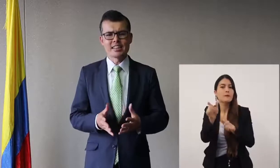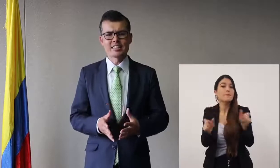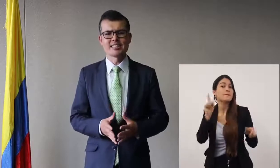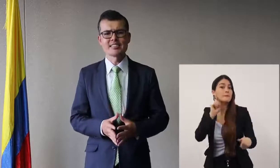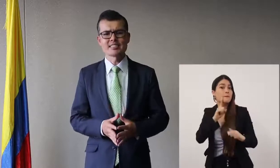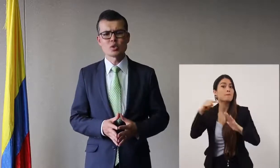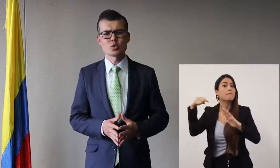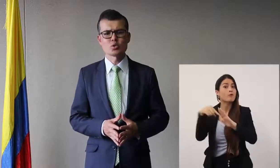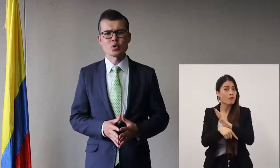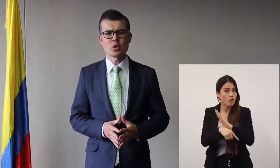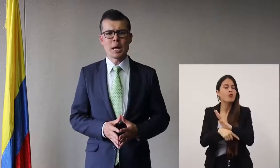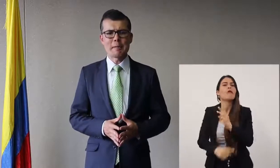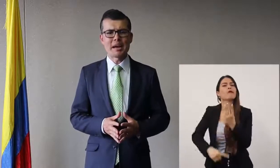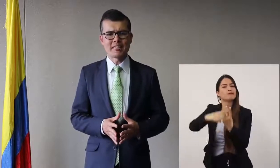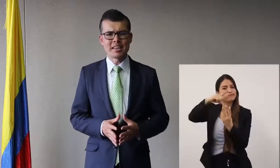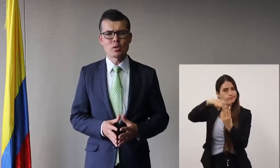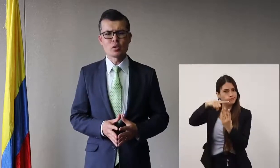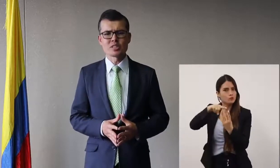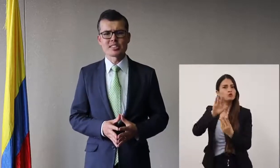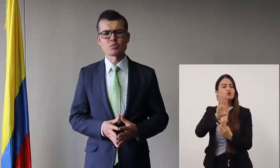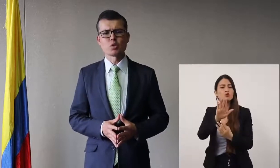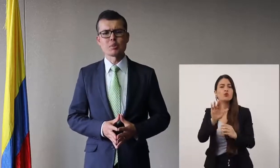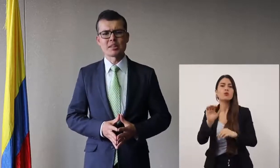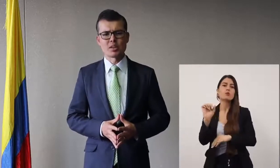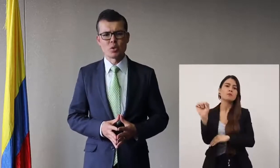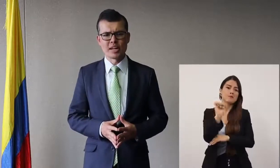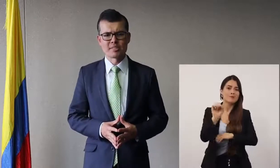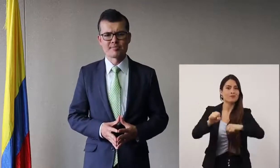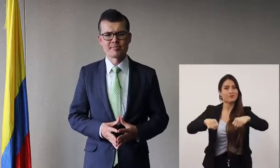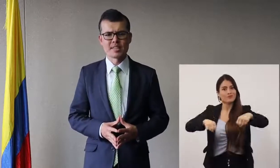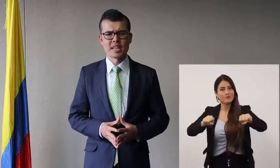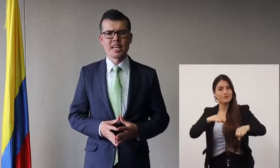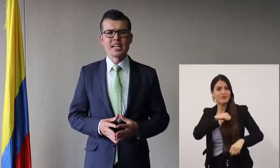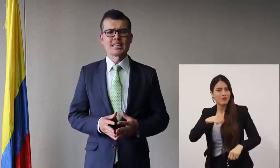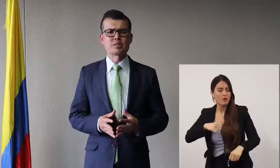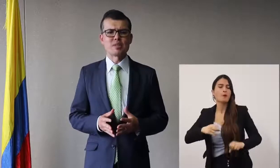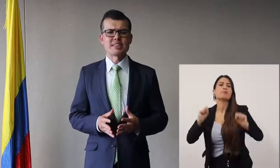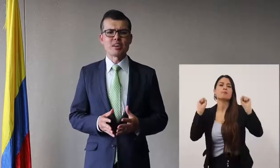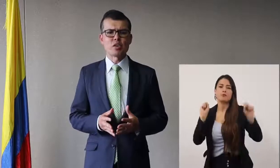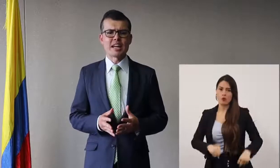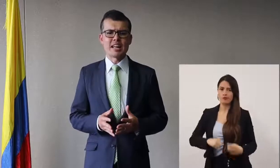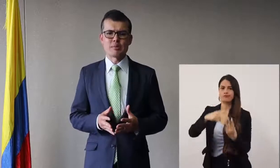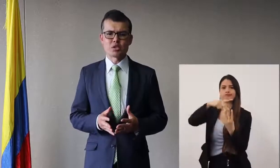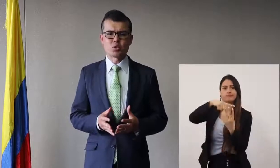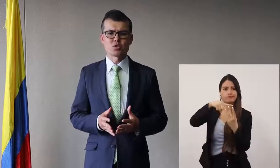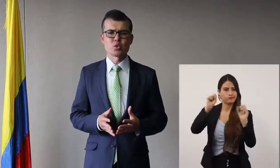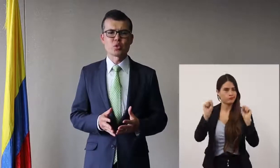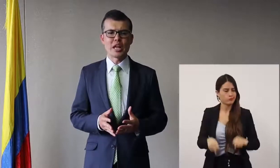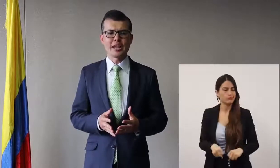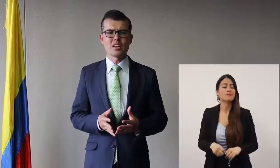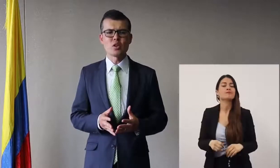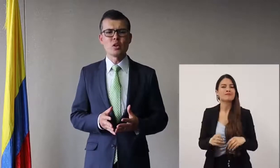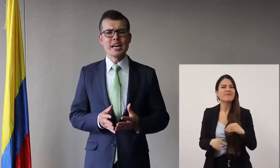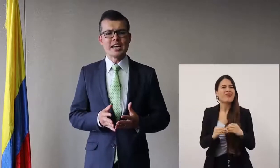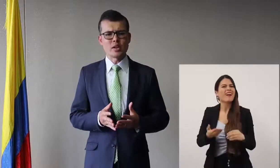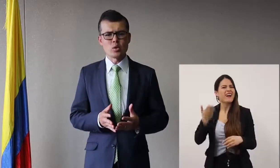acceder a las licencias de conducción para vehículos de transporte particular. Después de valorar además un estudio técnico